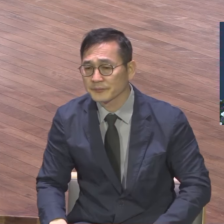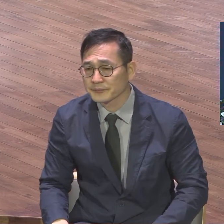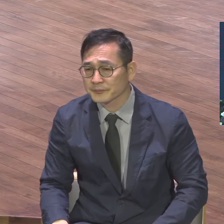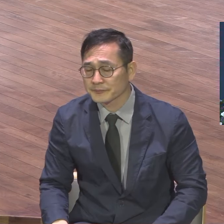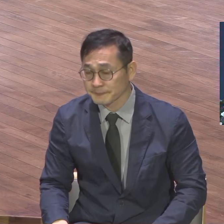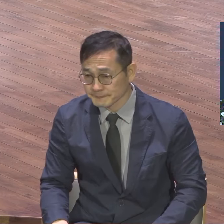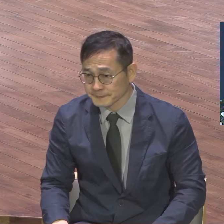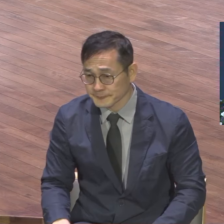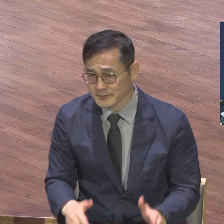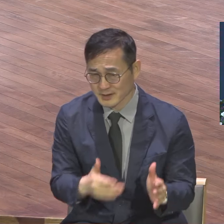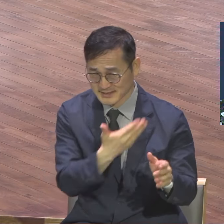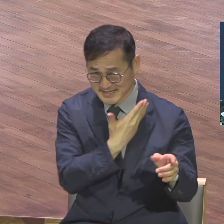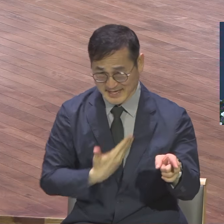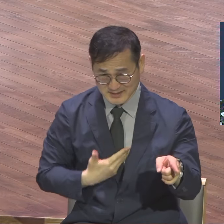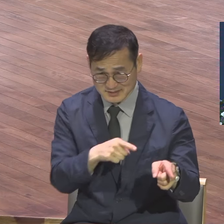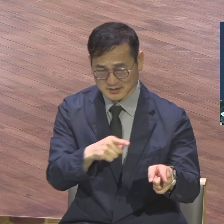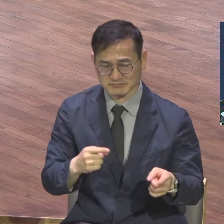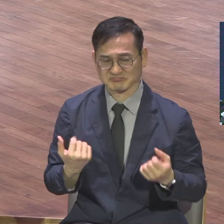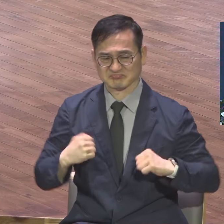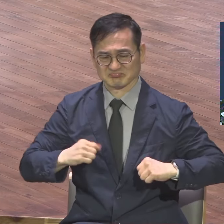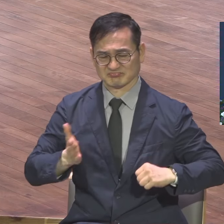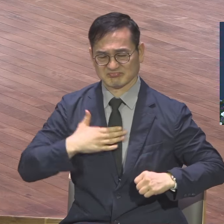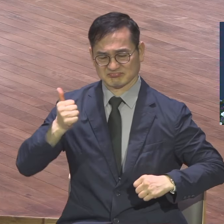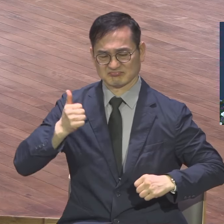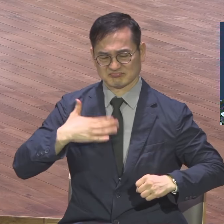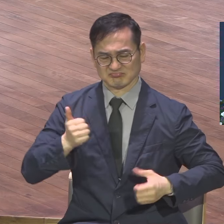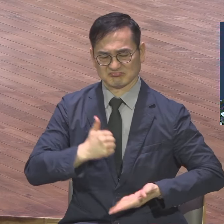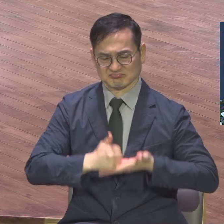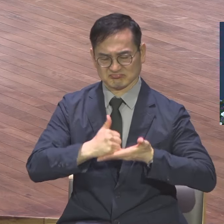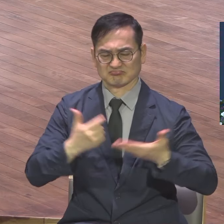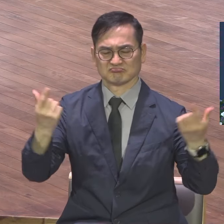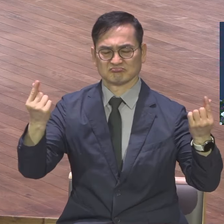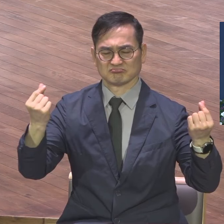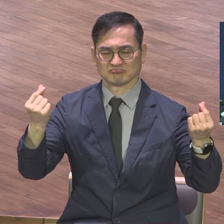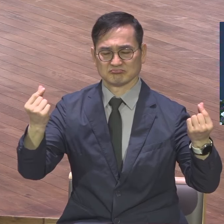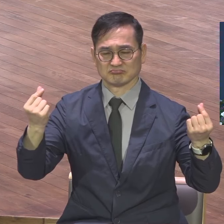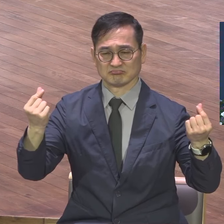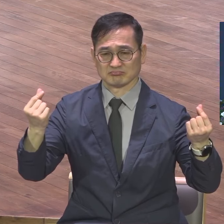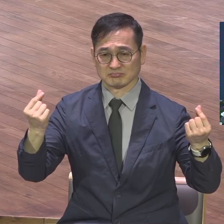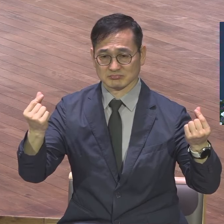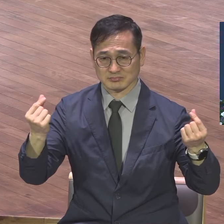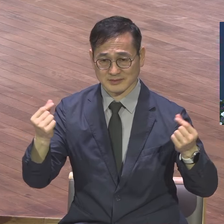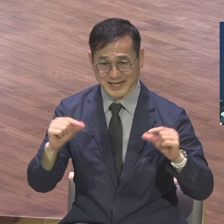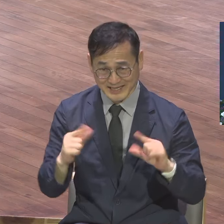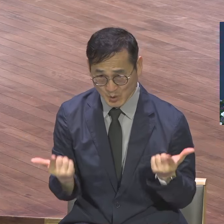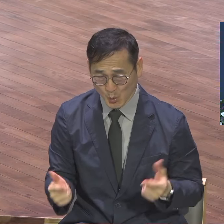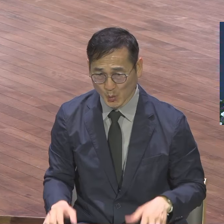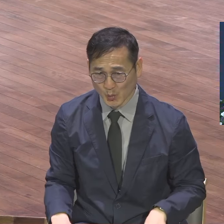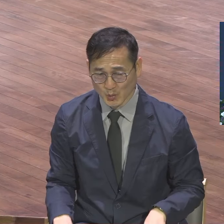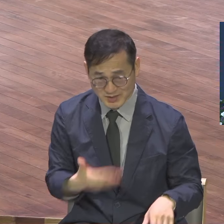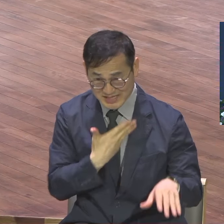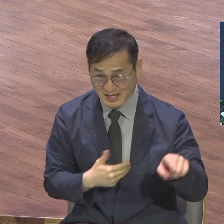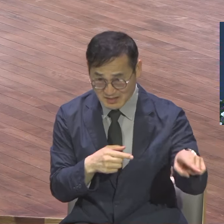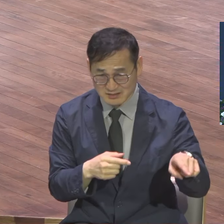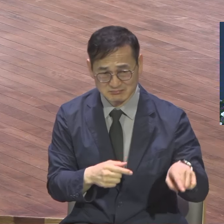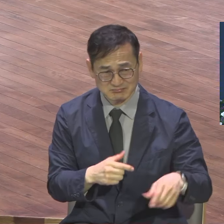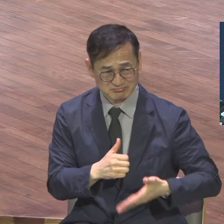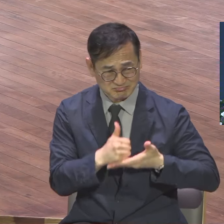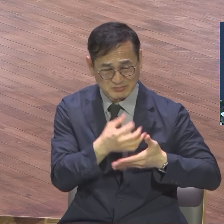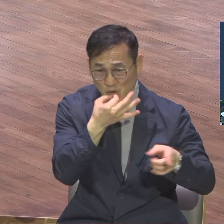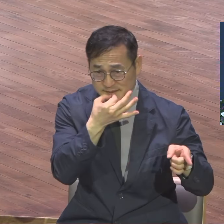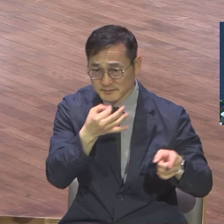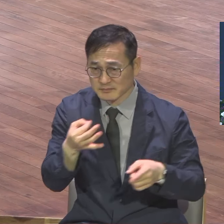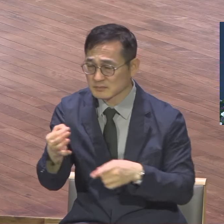제자들처럼 섬김을 받기 위해서 이 땅에 오신 것이 아니라 섬김을 받으려고 온 것이